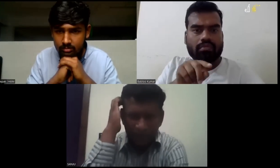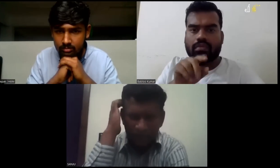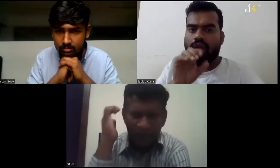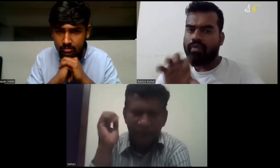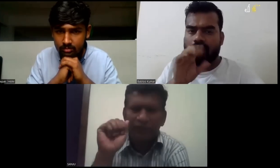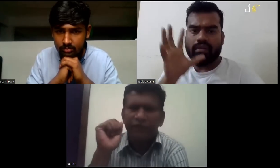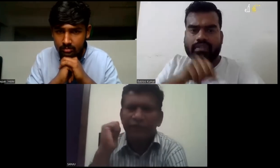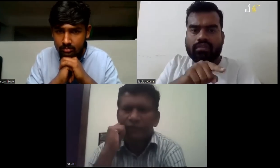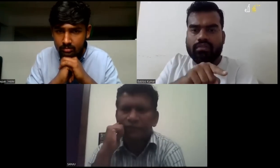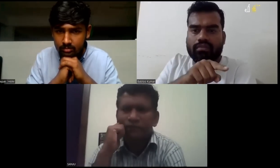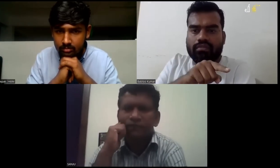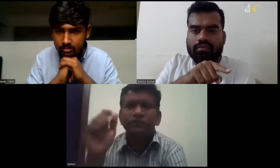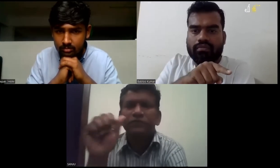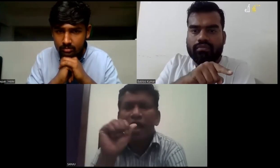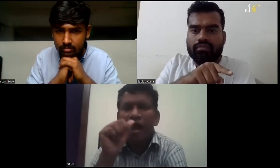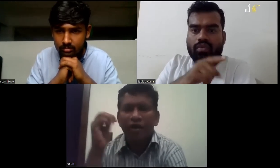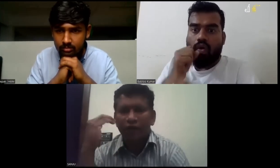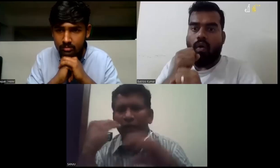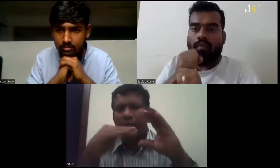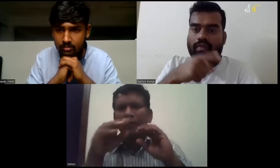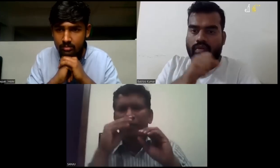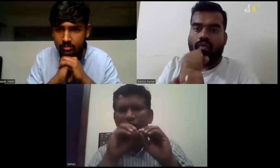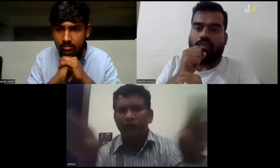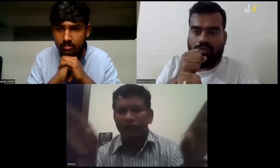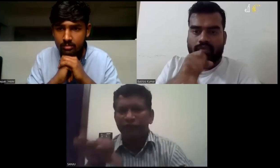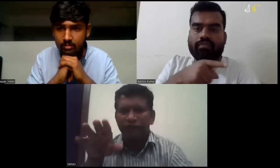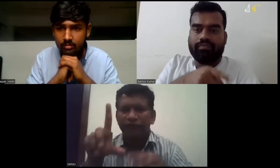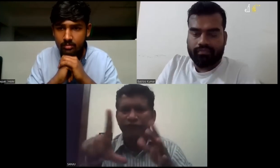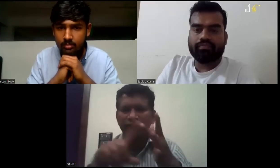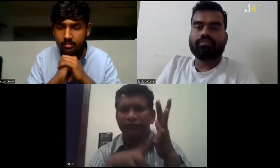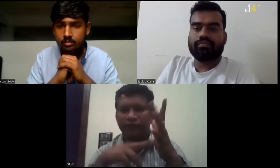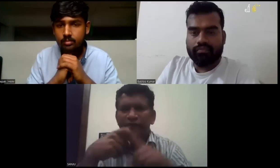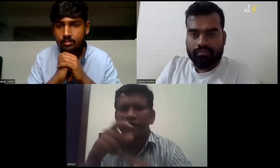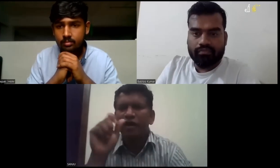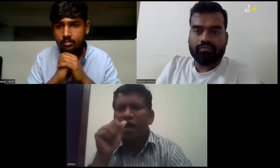ఎంఎస్లో తెలిస్తే ఓటీపీ రాలేదో లేకపోతే లాస్ట్ వీక్ పేమెంట్